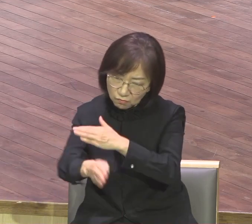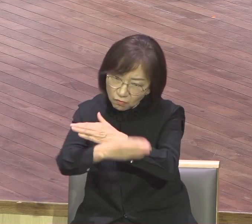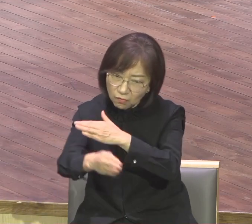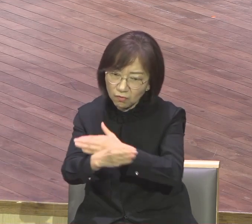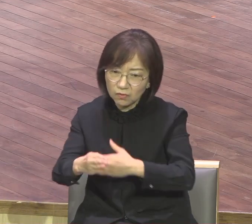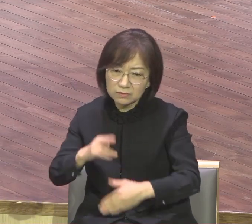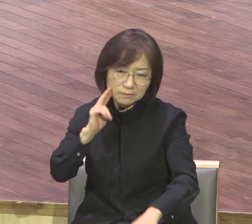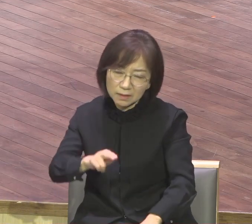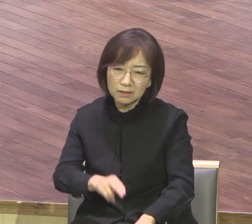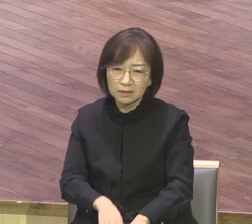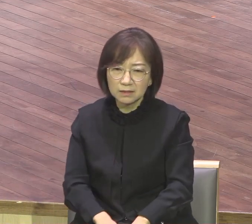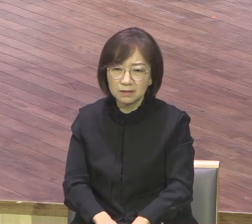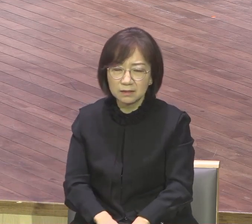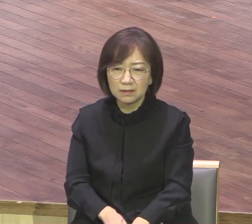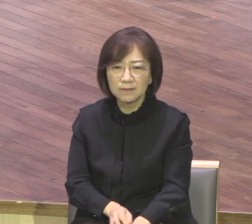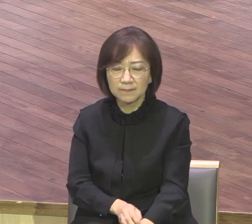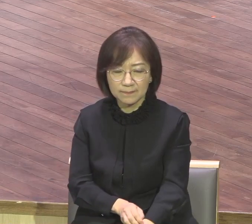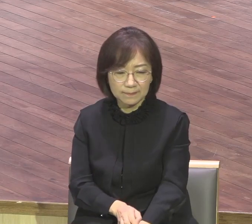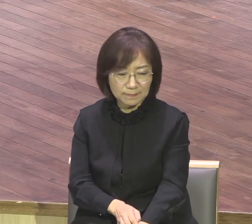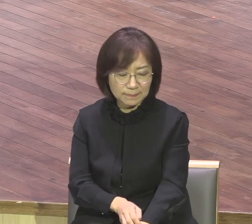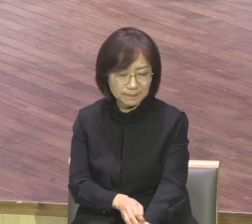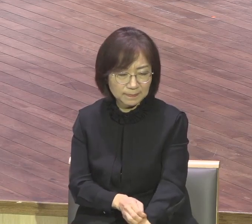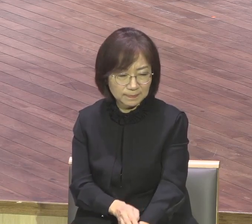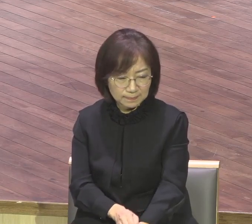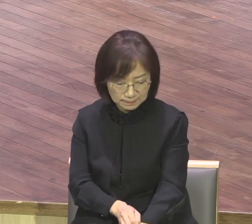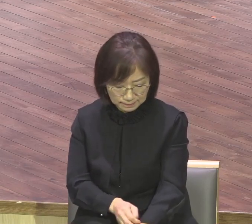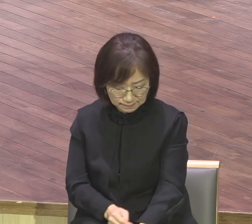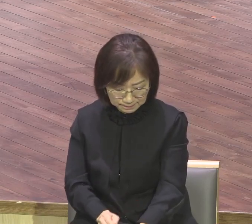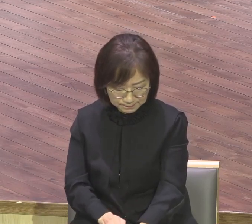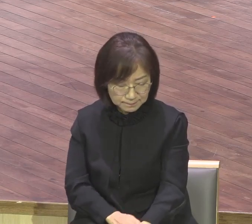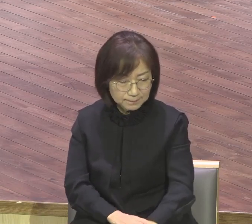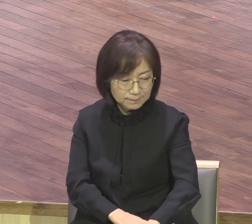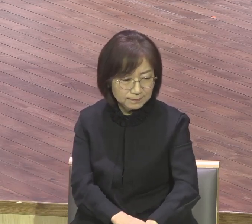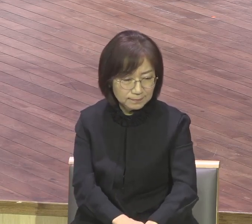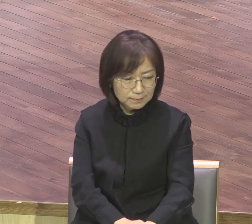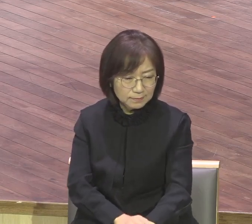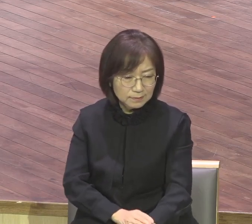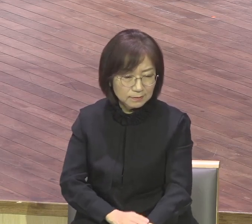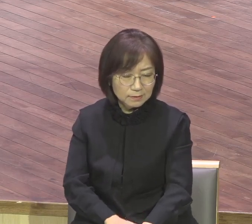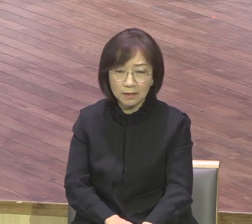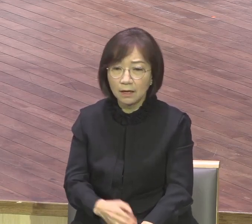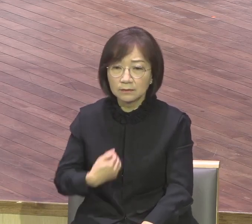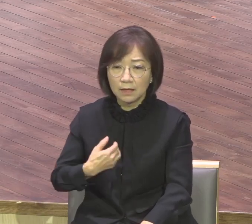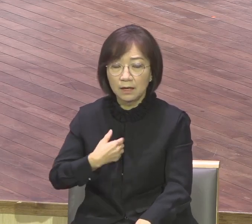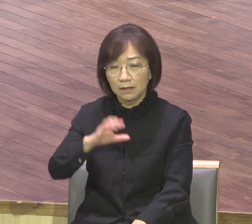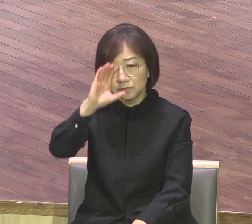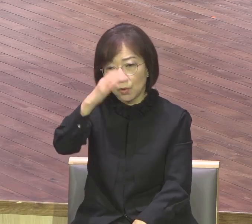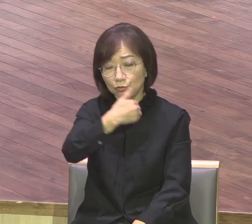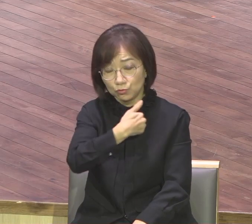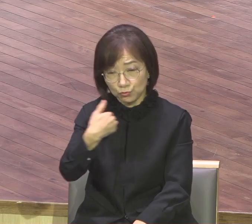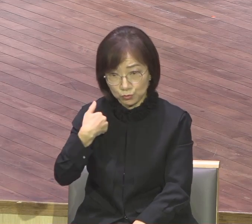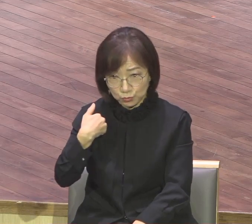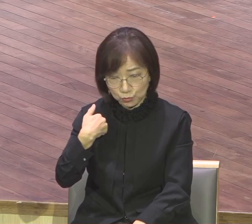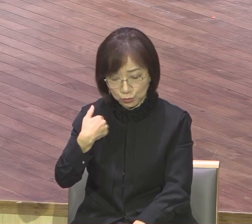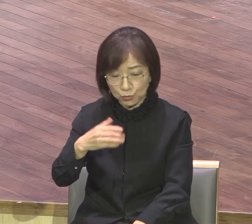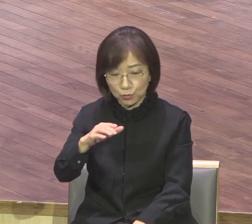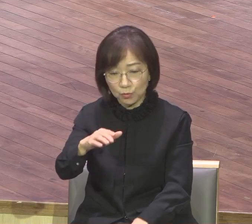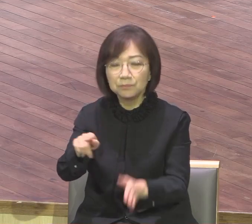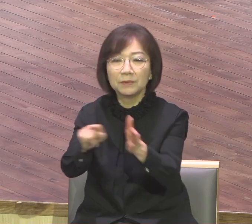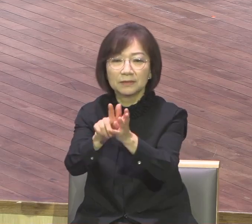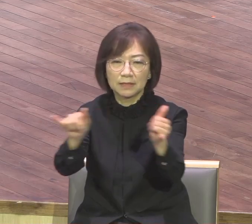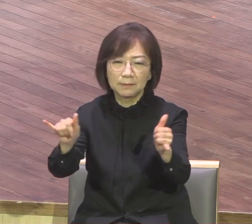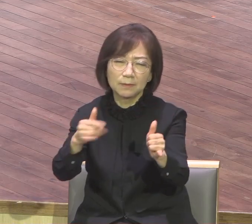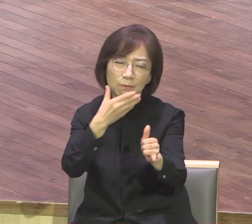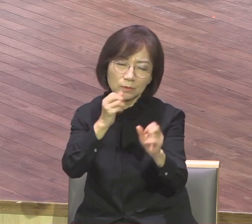muy preocupante y hay muchos errores esta doctrina del catolicismo. 그래야 이 천주교 현장에서 복음 증거할 거 아니에요. Por eso nosotros tenemos que ir